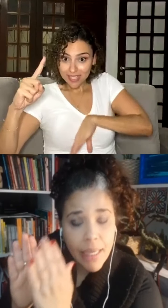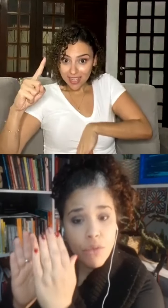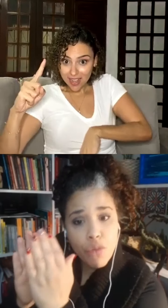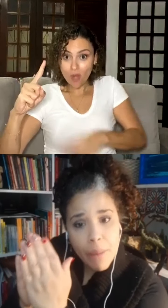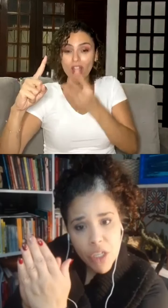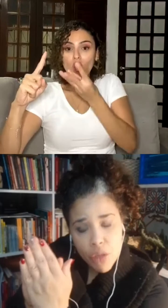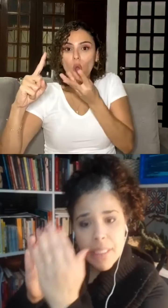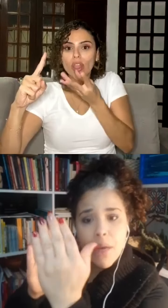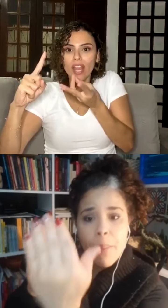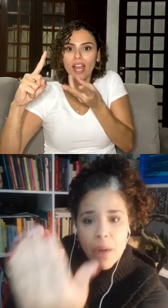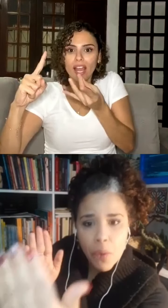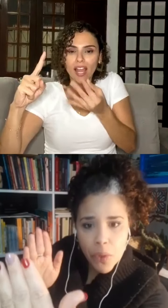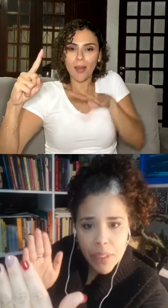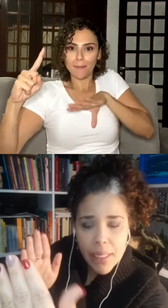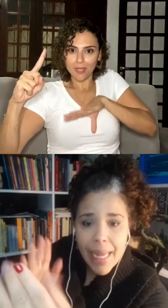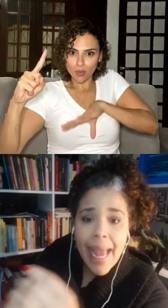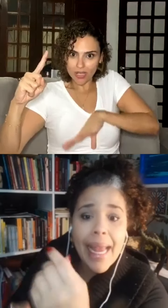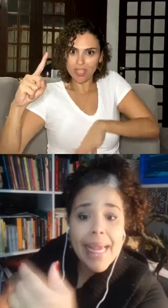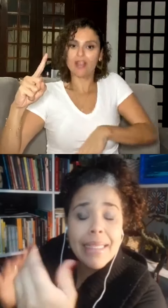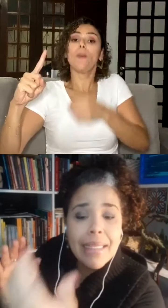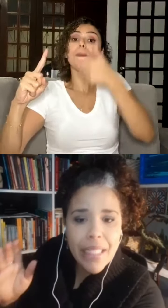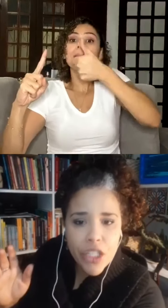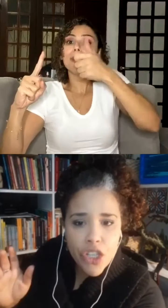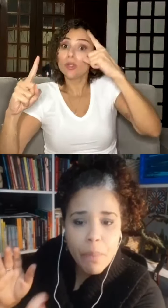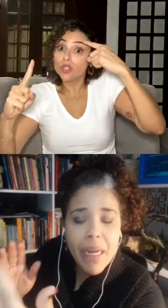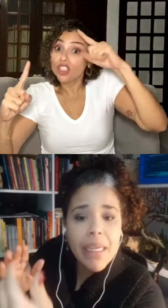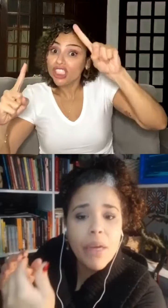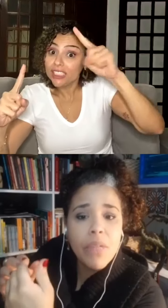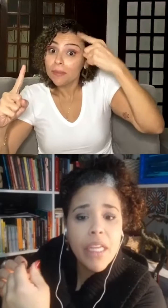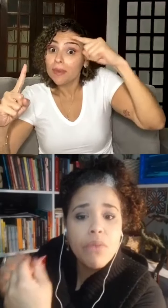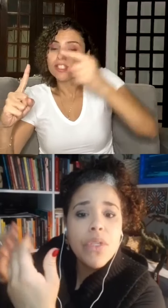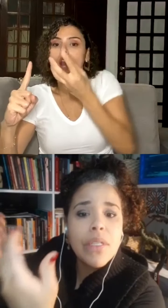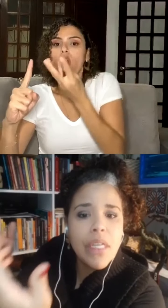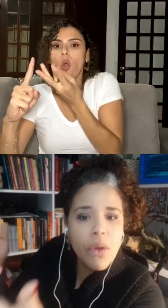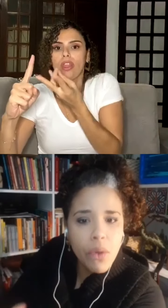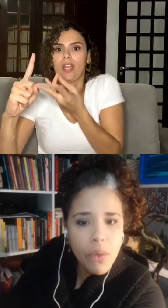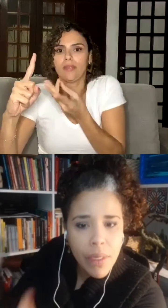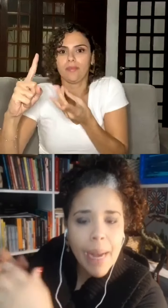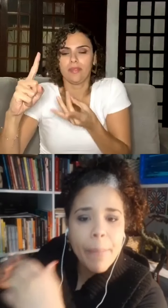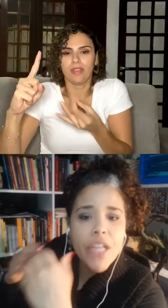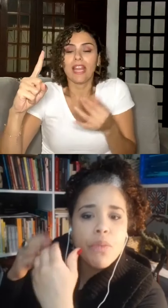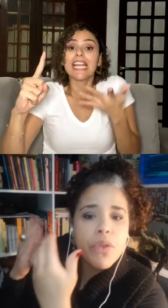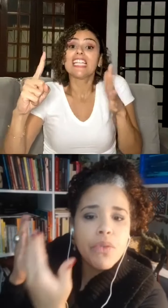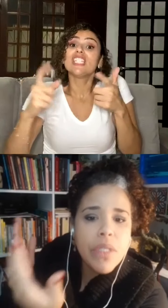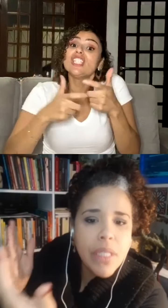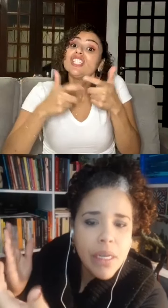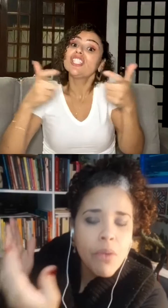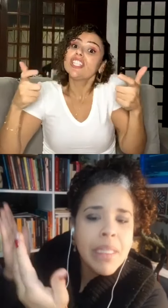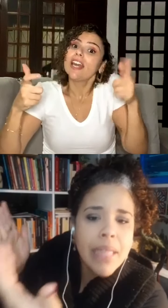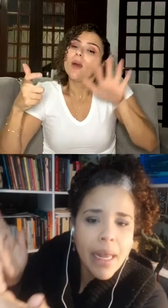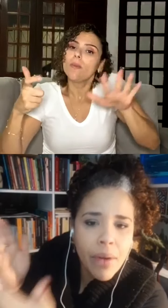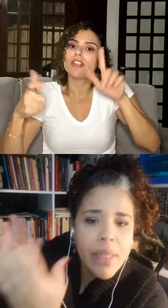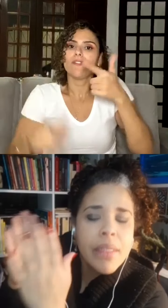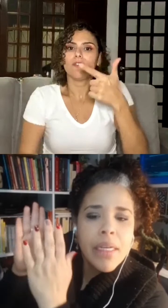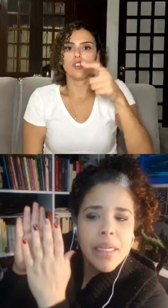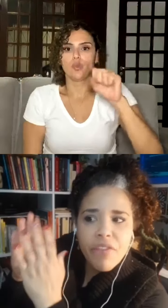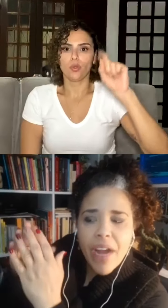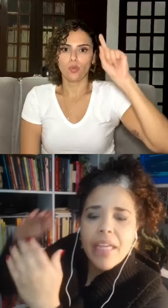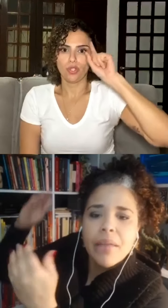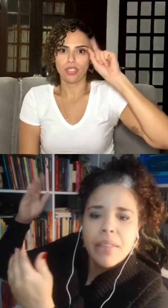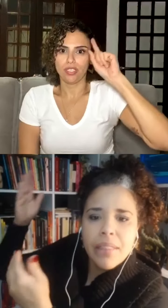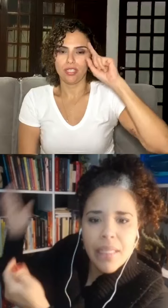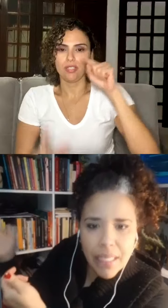Então, de uma menstruação para outra, ela existe para que eu tenha um ciclo capaz de produzir uma célula que